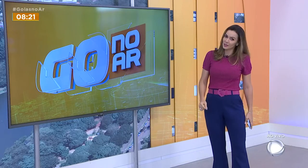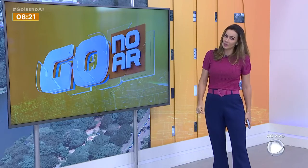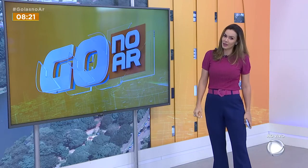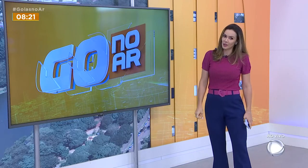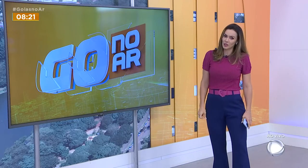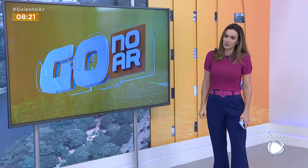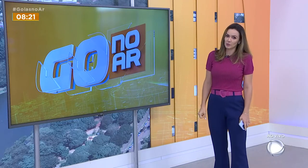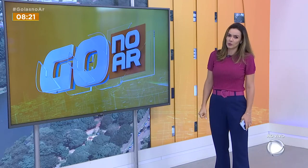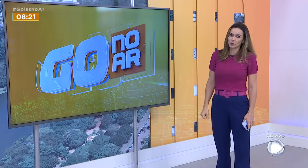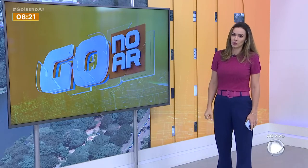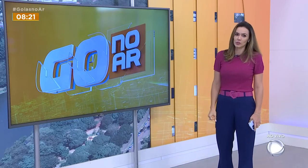acessibilidade a essas pessoas.